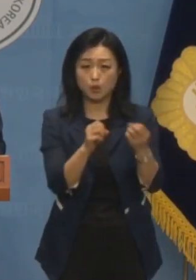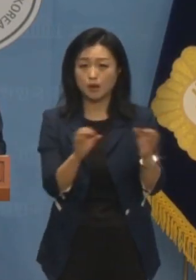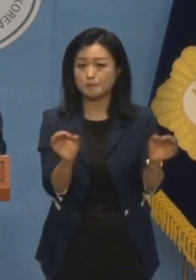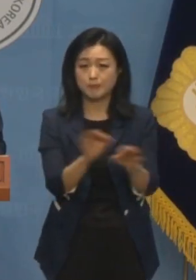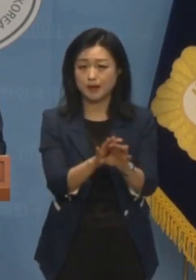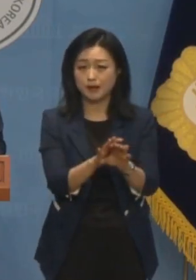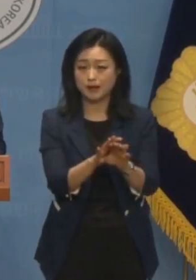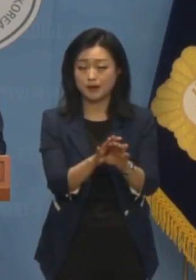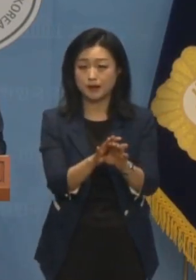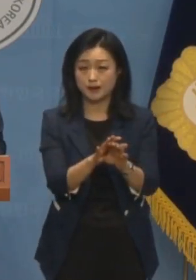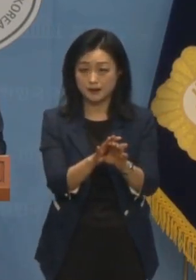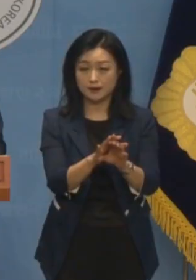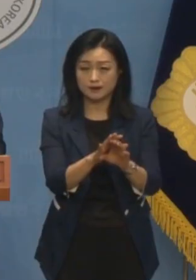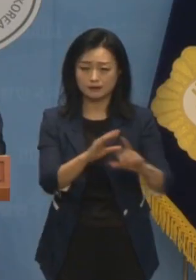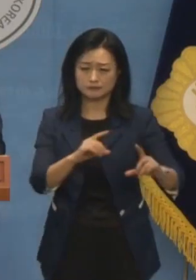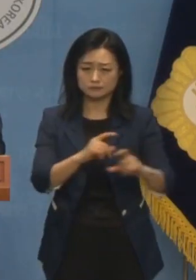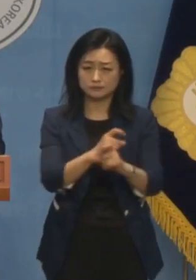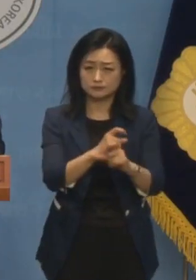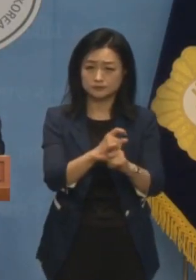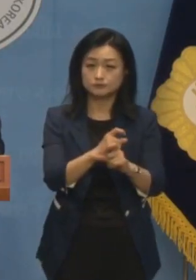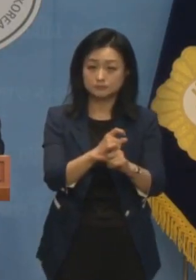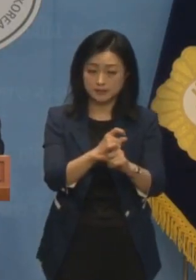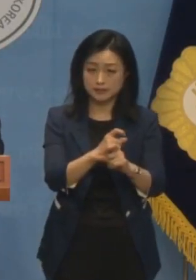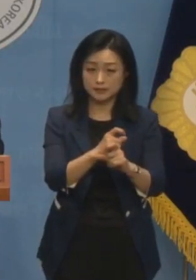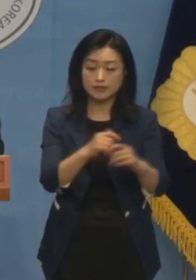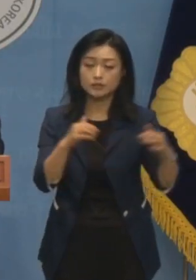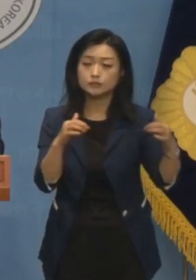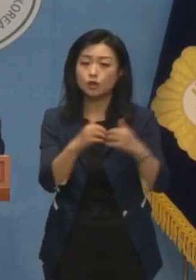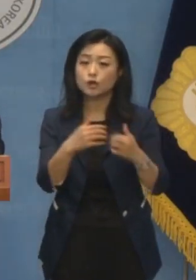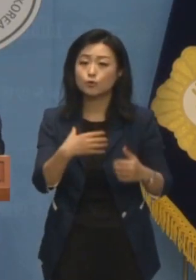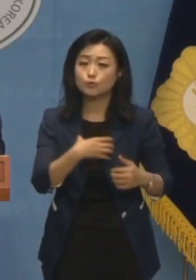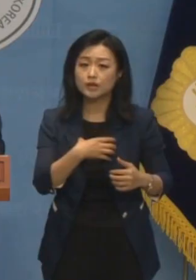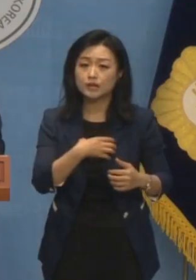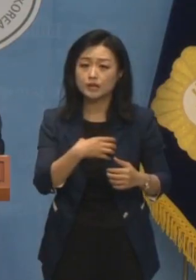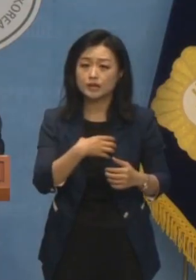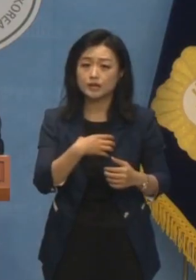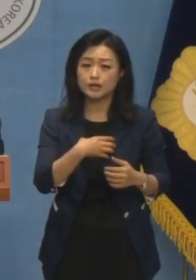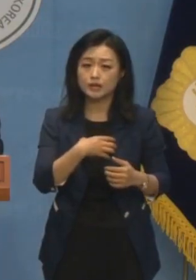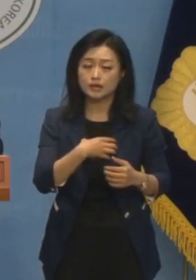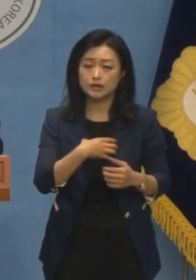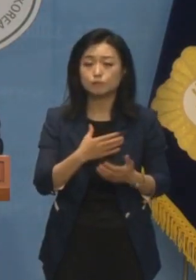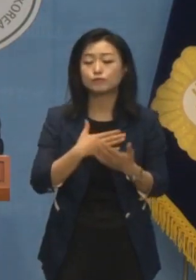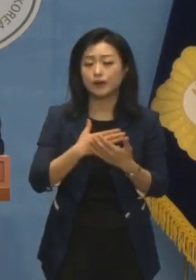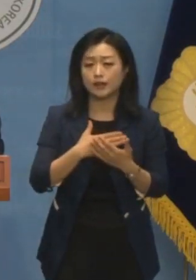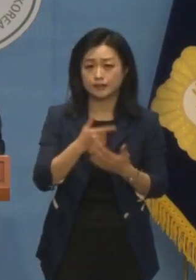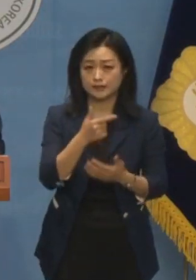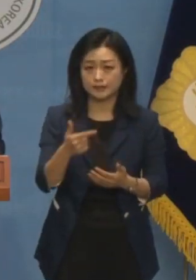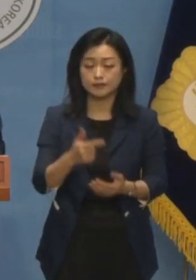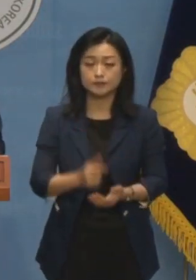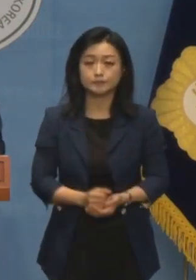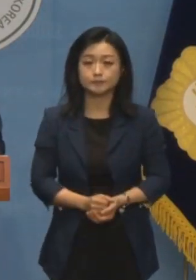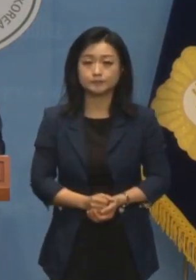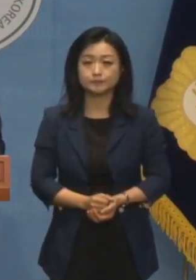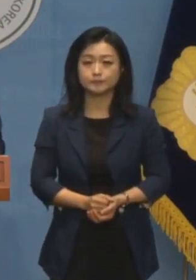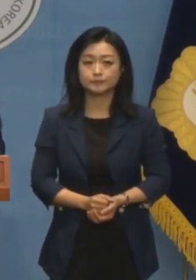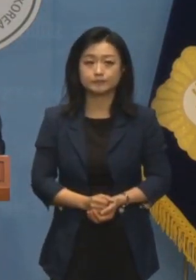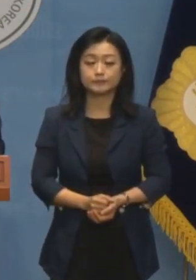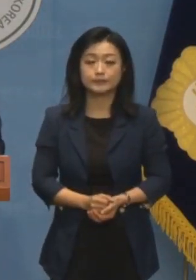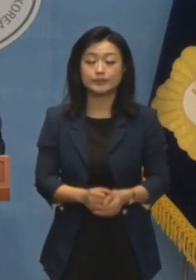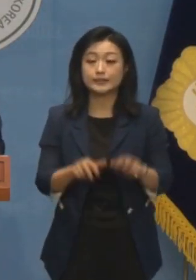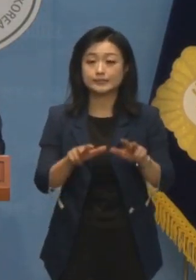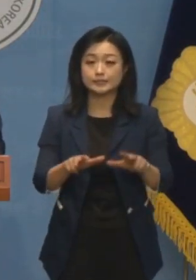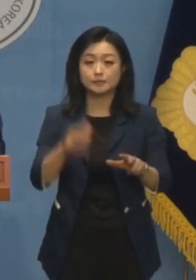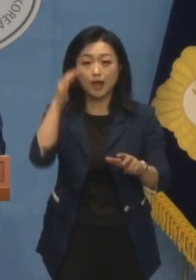실종되고 제약의 적대 관계에 빠져 있으며 전쟁의 위기가 유례없이 고조되고 있습니다. 지금